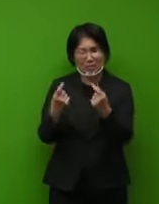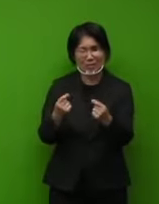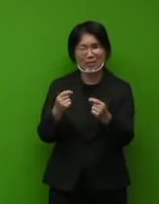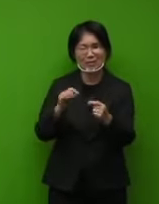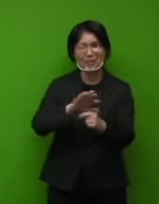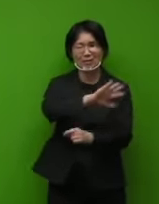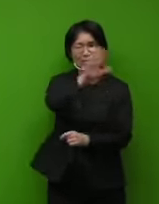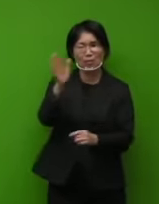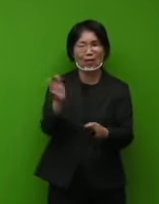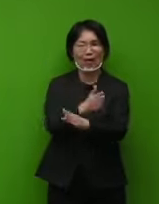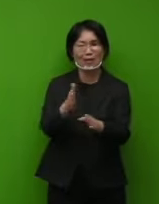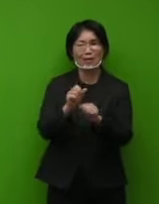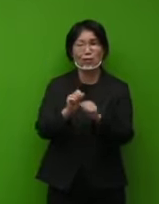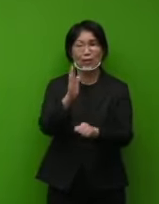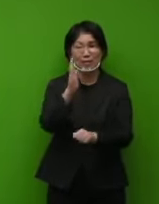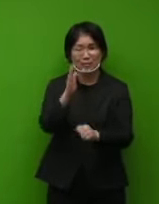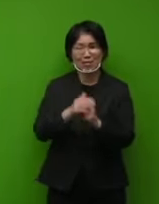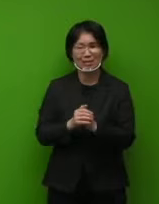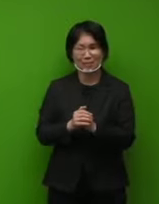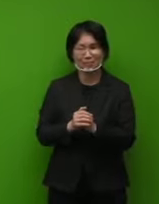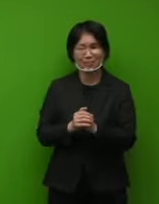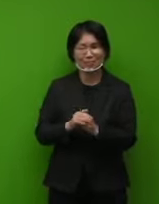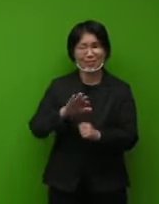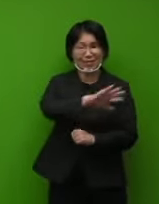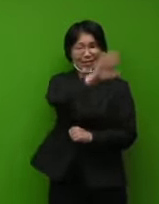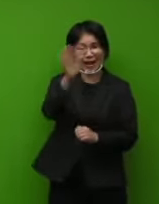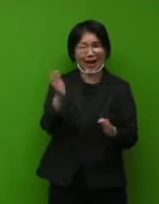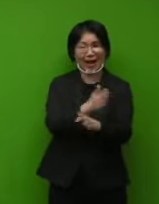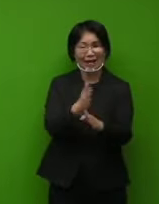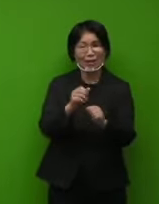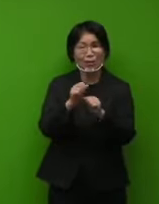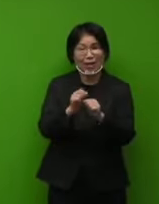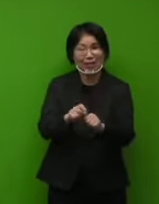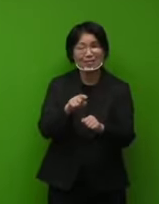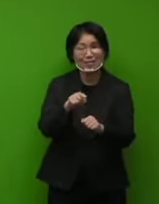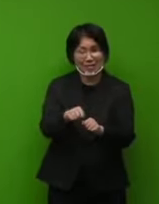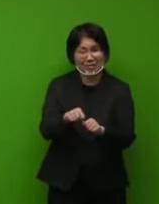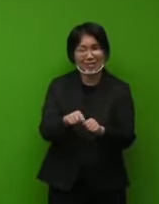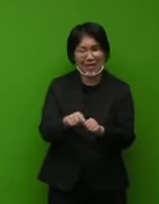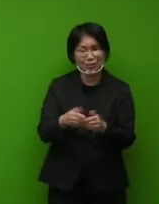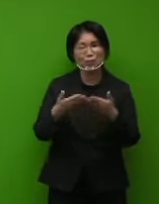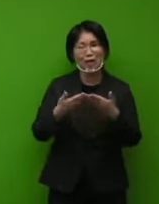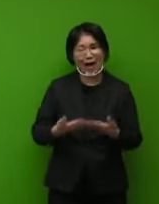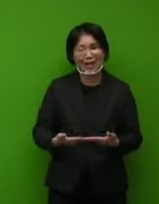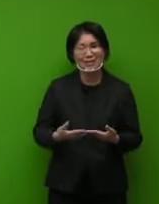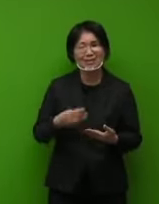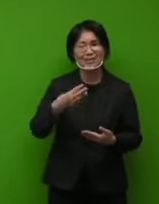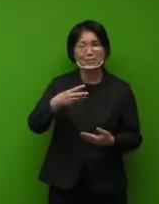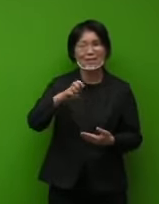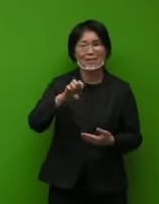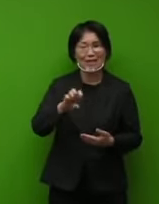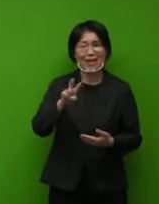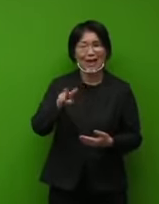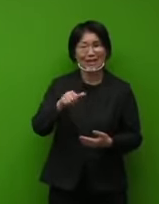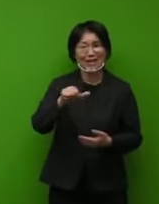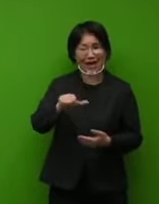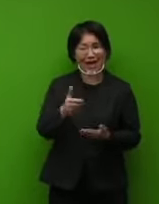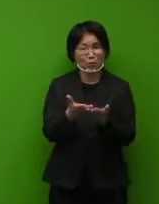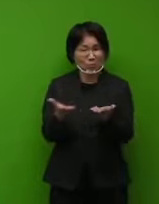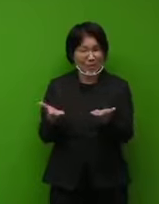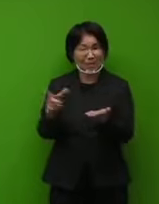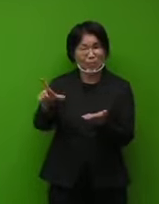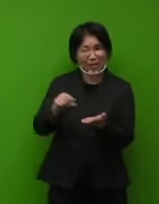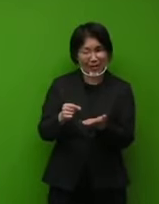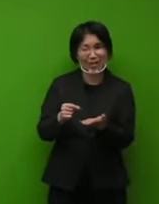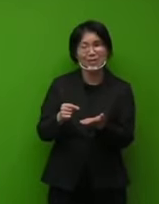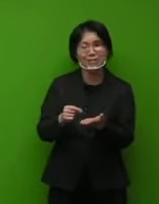たいということと、それから換気をしっかりされている安心エリアのようなですね、お店を選んで入っていただくことが